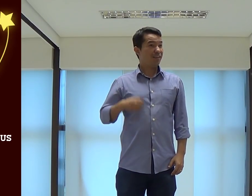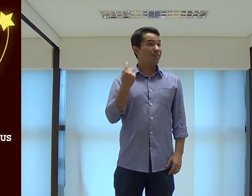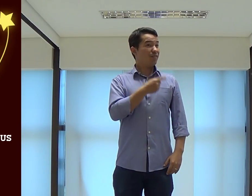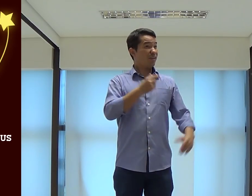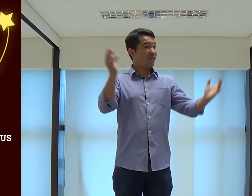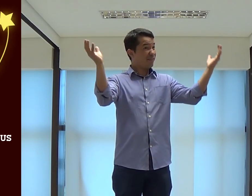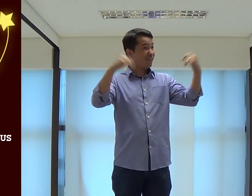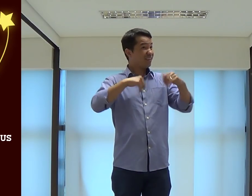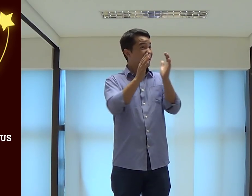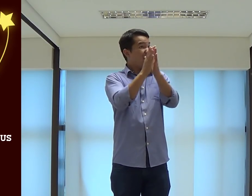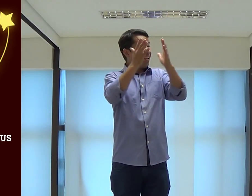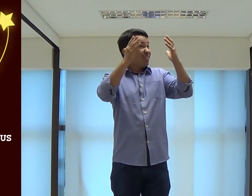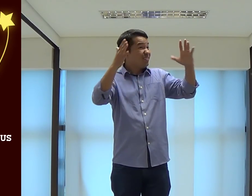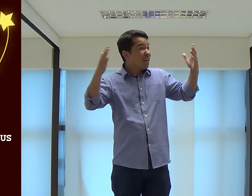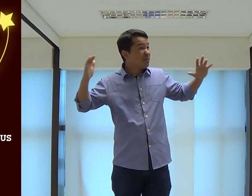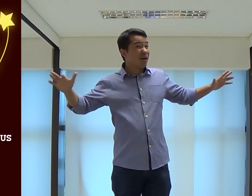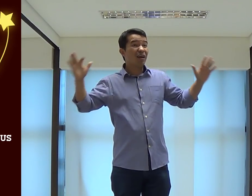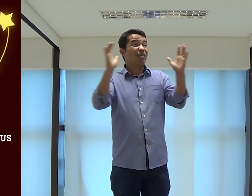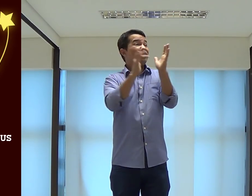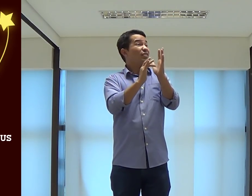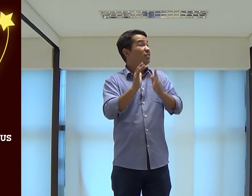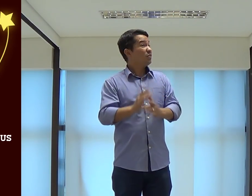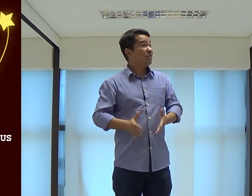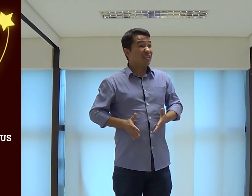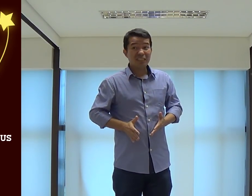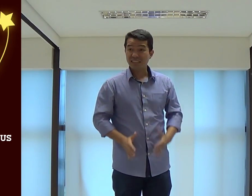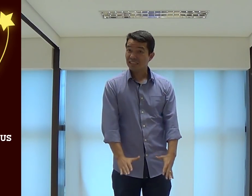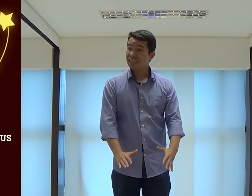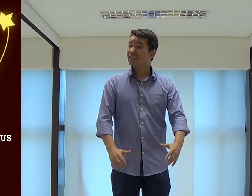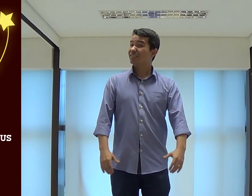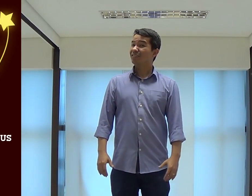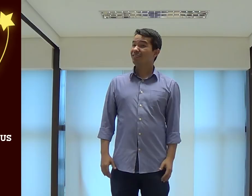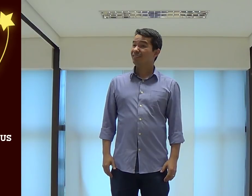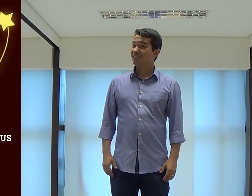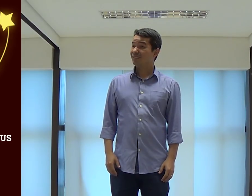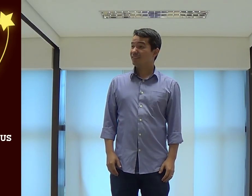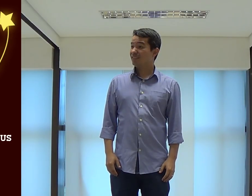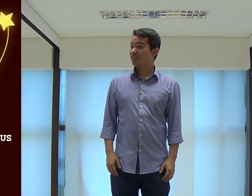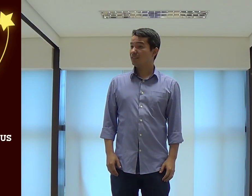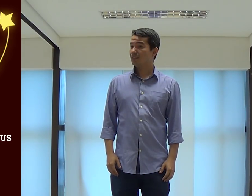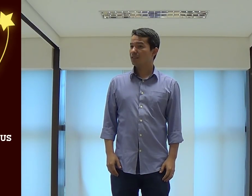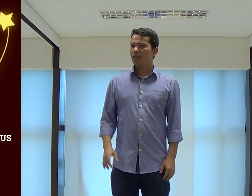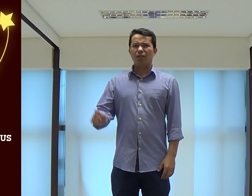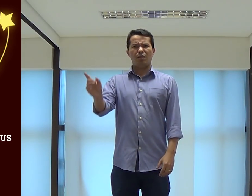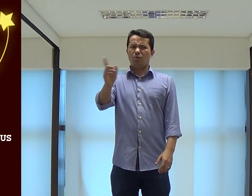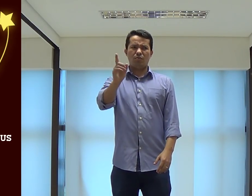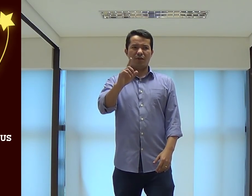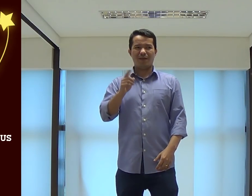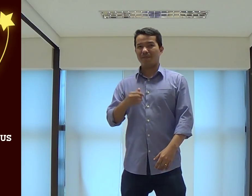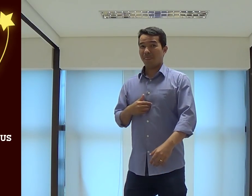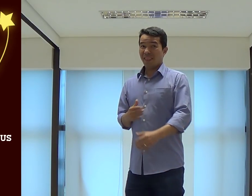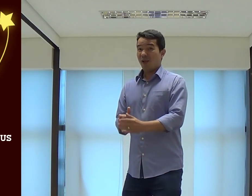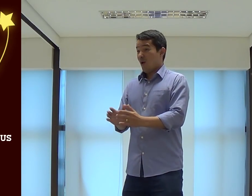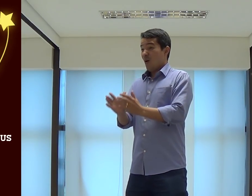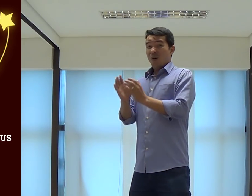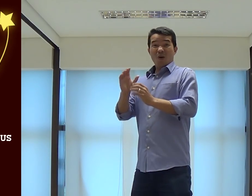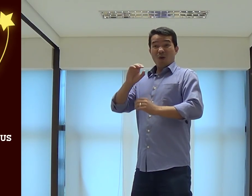Jesus. Por isso que a gente está aqui, porque a gente quer celebrar a Ele, o nascimento dEle. Ah, não é